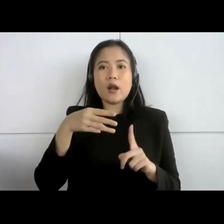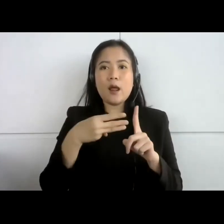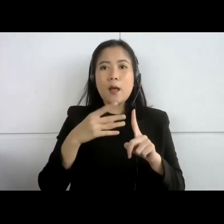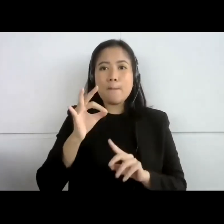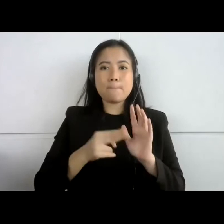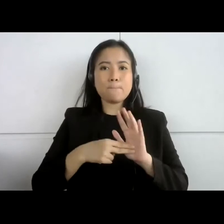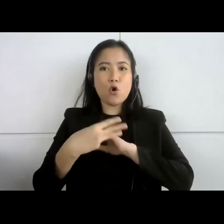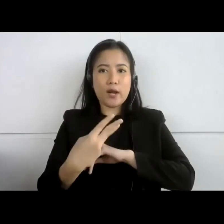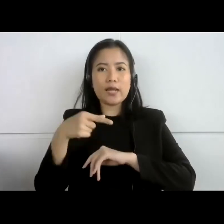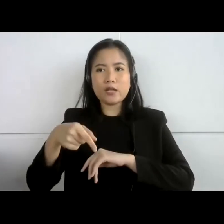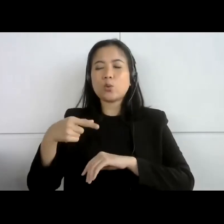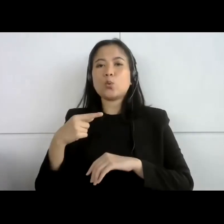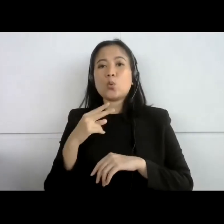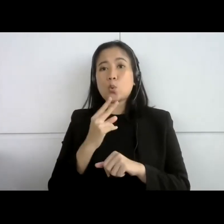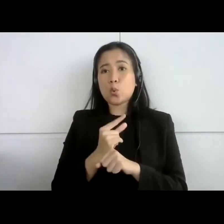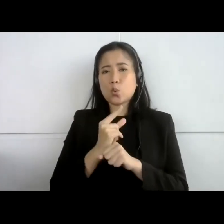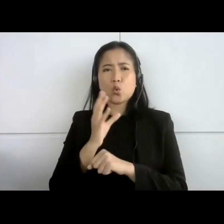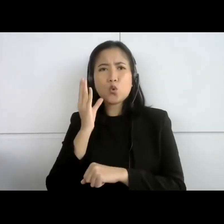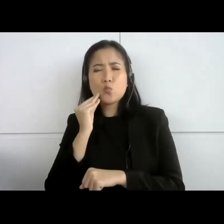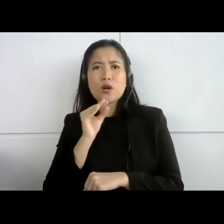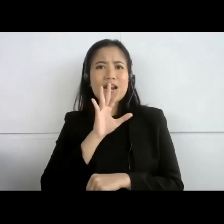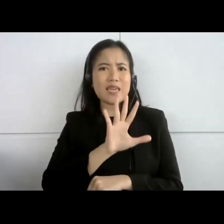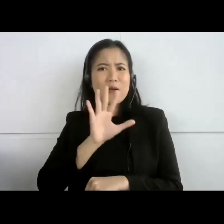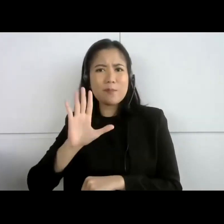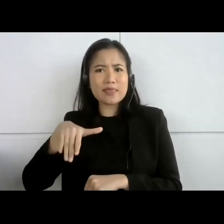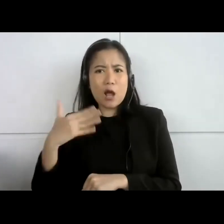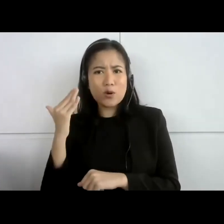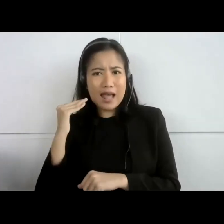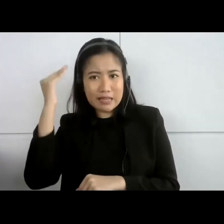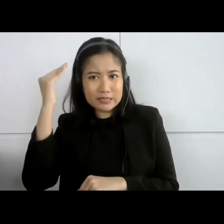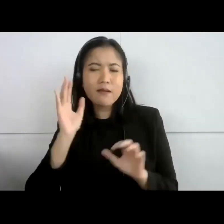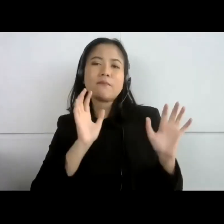yang sudah di atas 55 tahun.